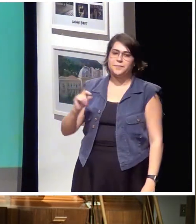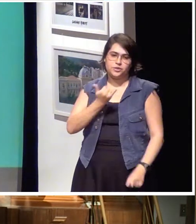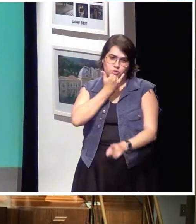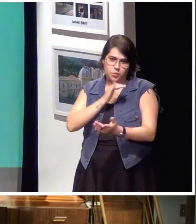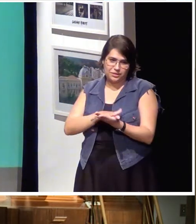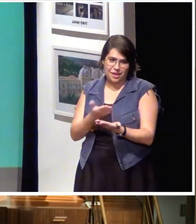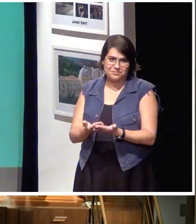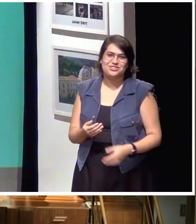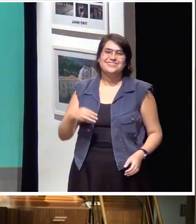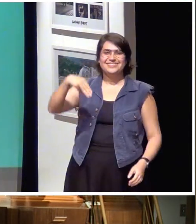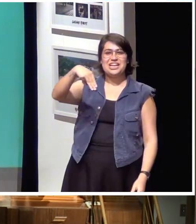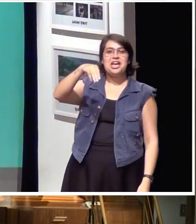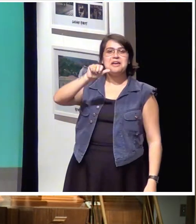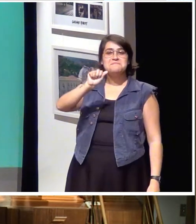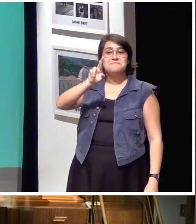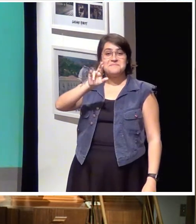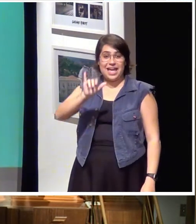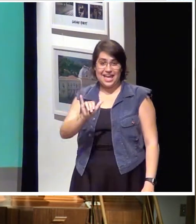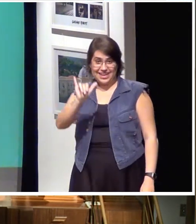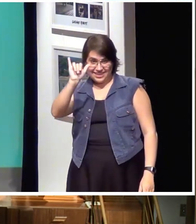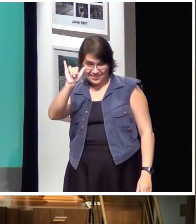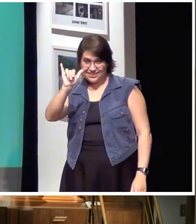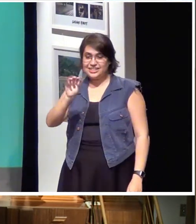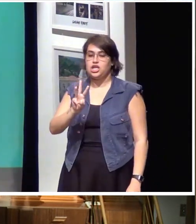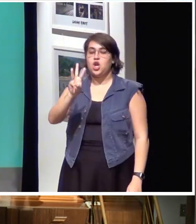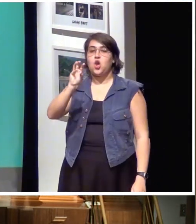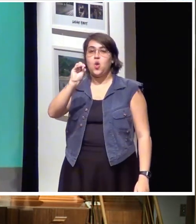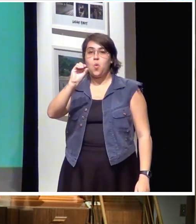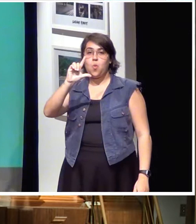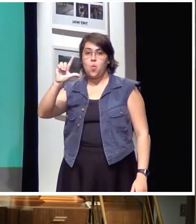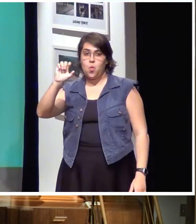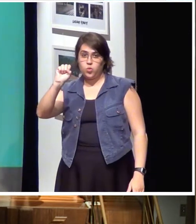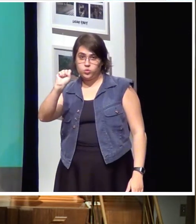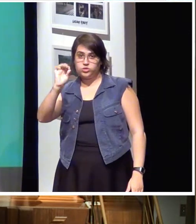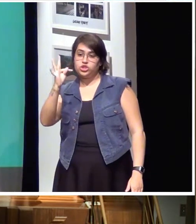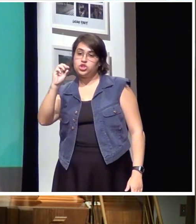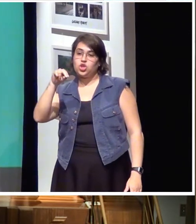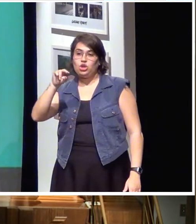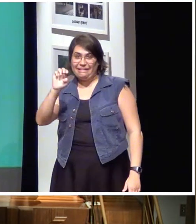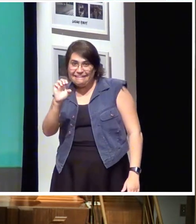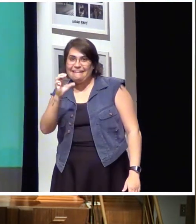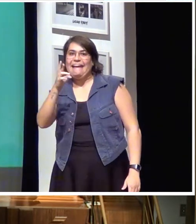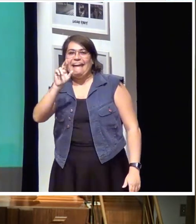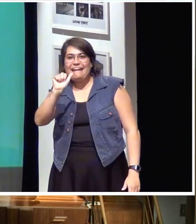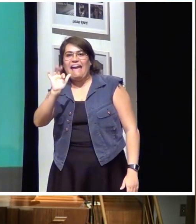Mary Wollstonecraft.